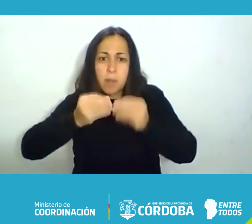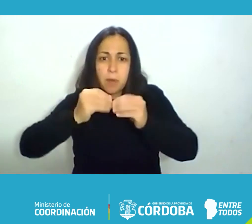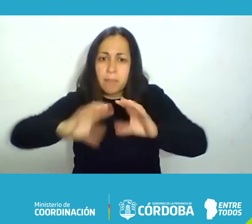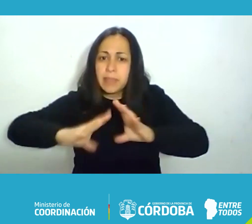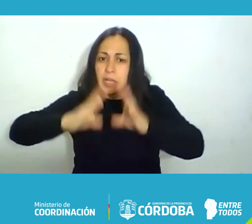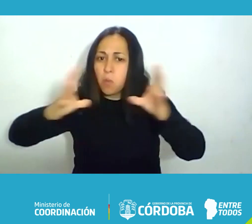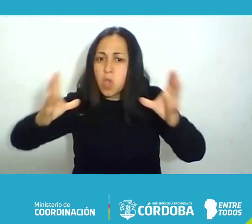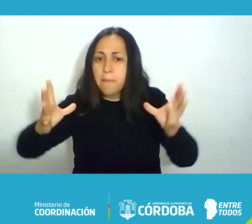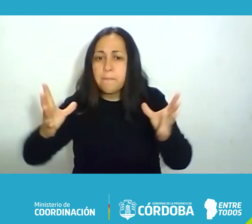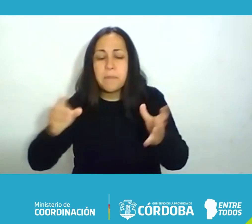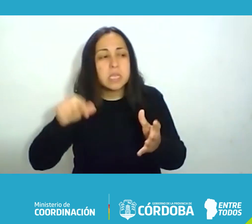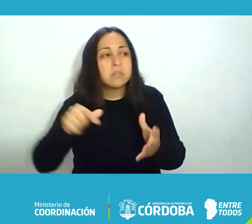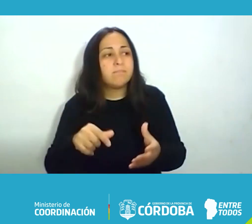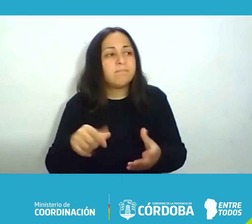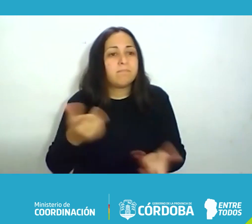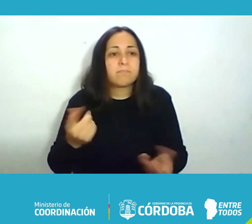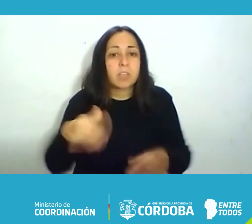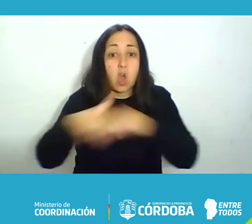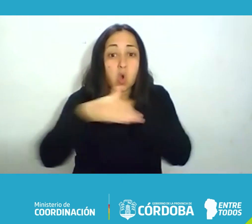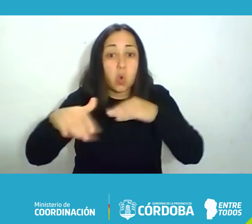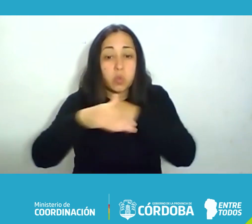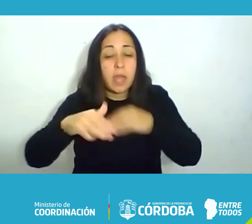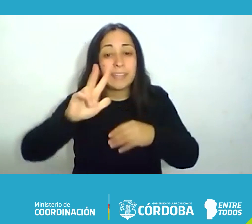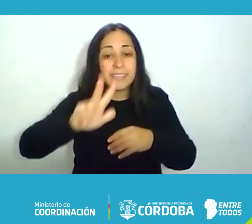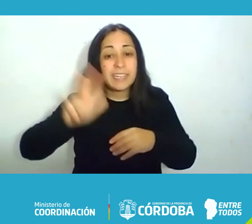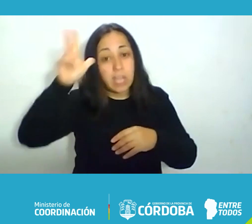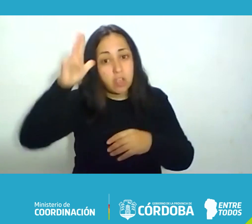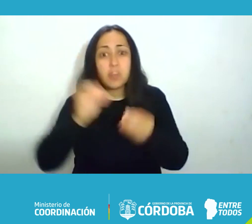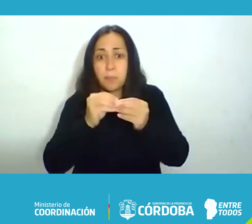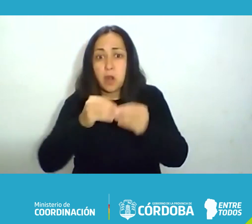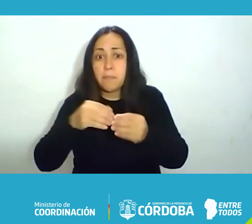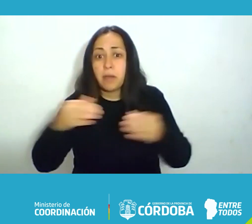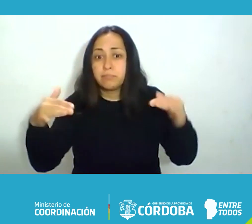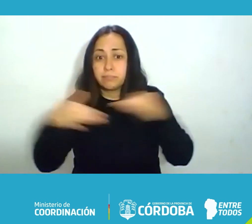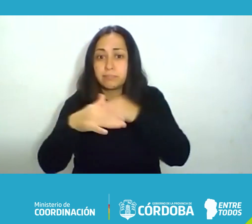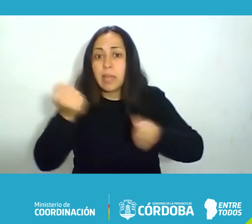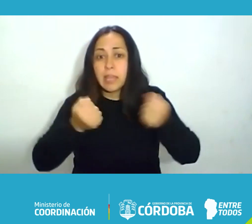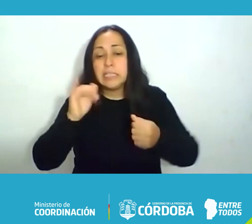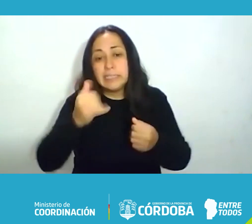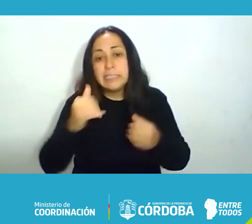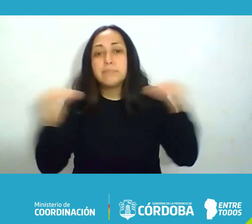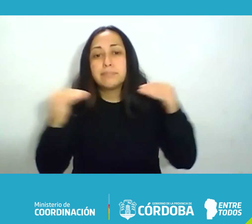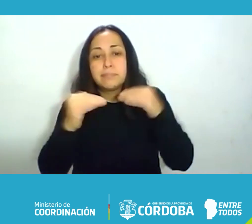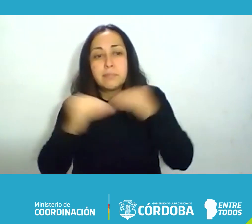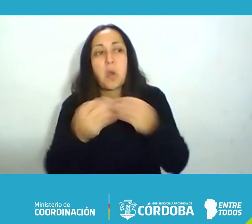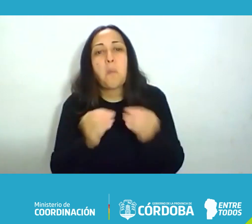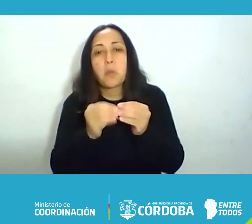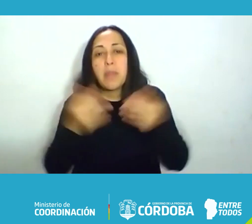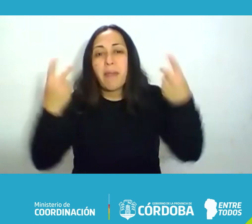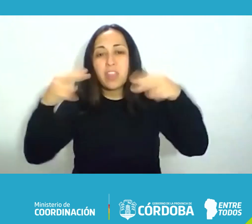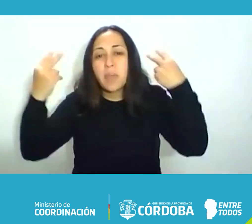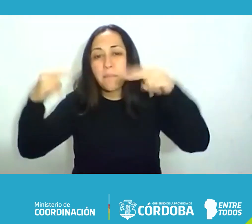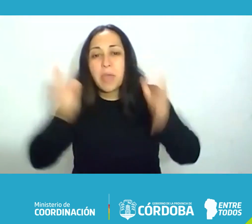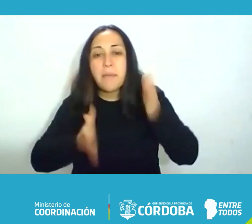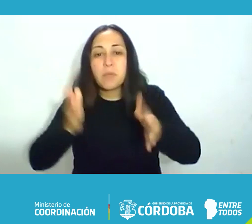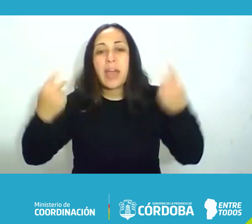amplia. Manifiesta que es innegable que la Ruta 38 presenta problemas de tránsito y eventualmente se presenta colapsada principalmente en época de mucho